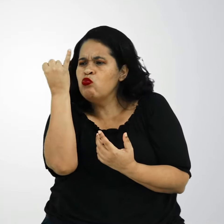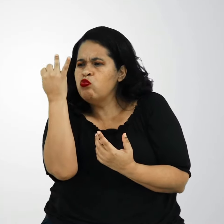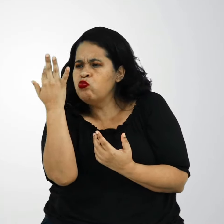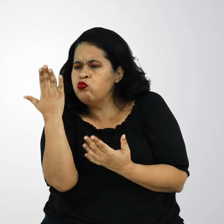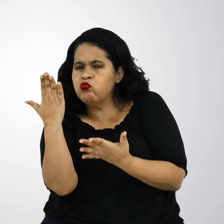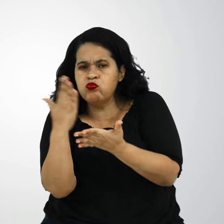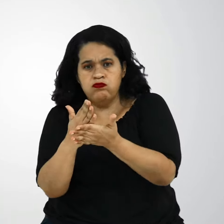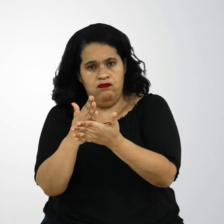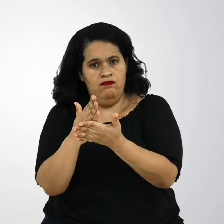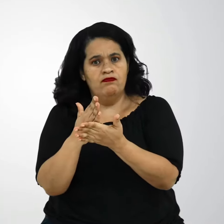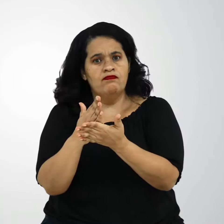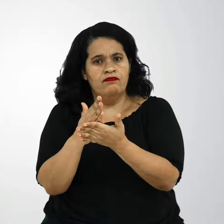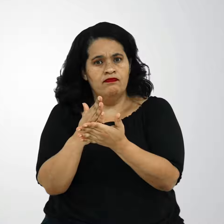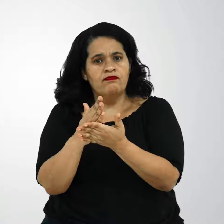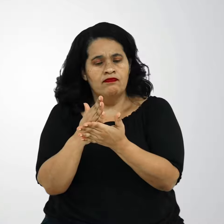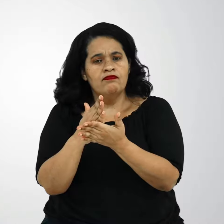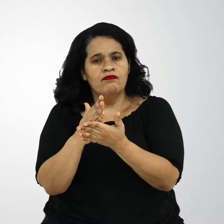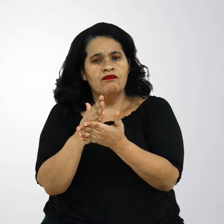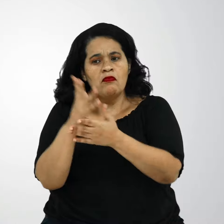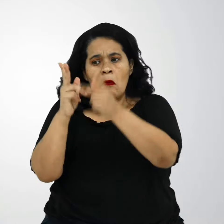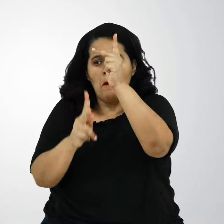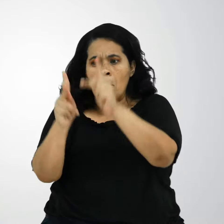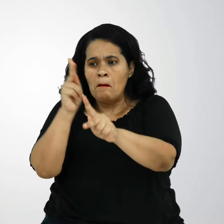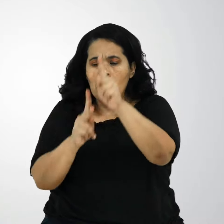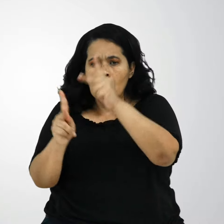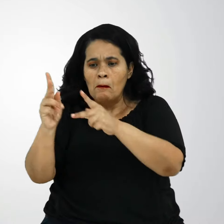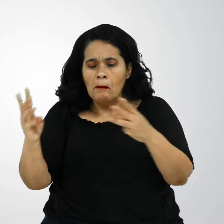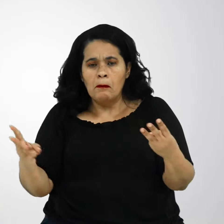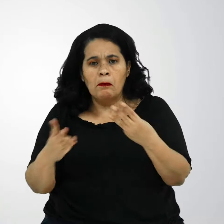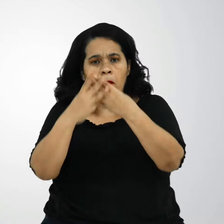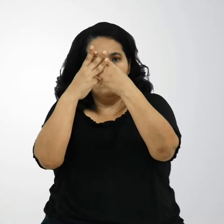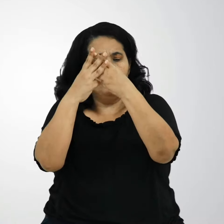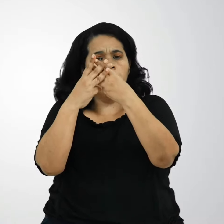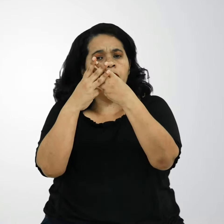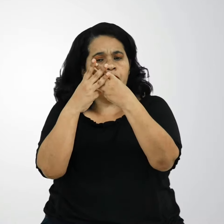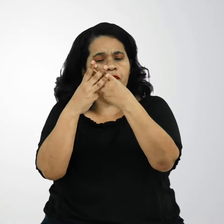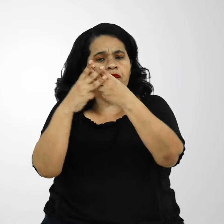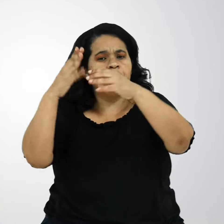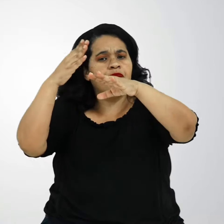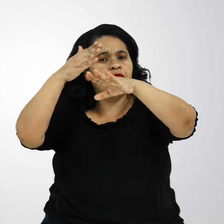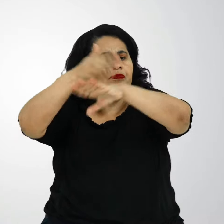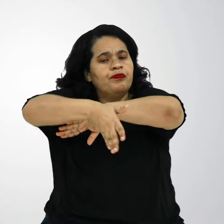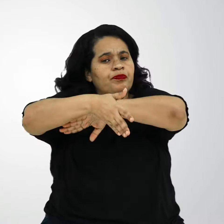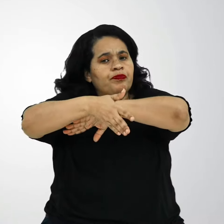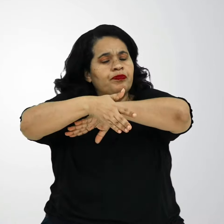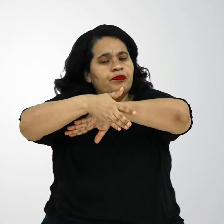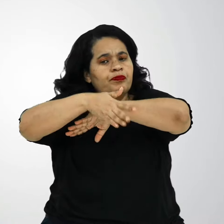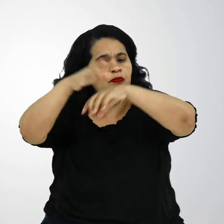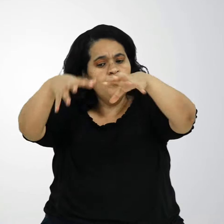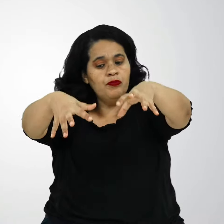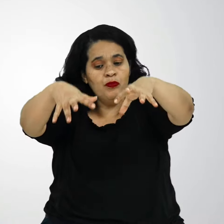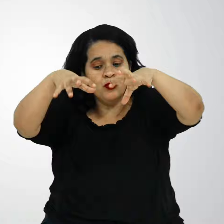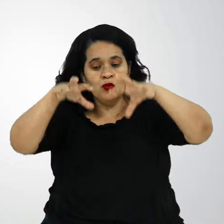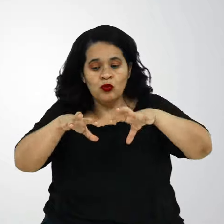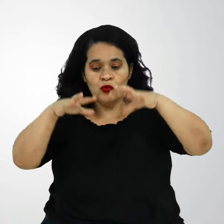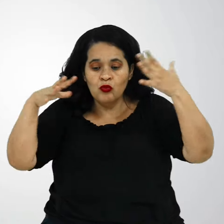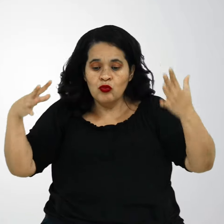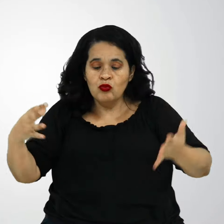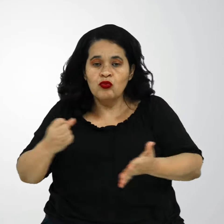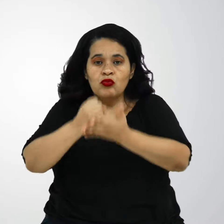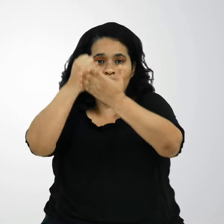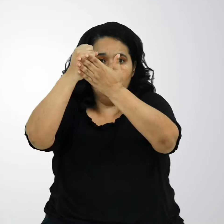está sobre os judeus para entrar os gentios no plano da salvação. É como se as 70 semanas